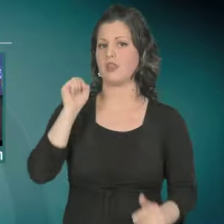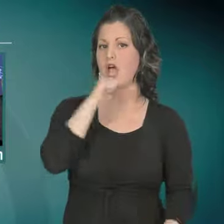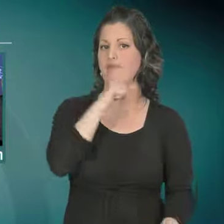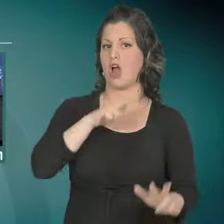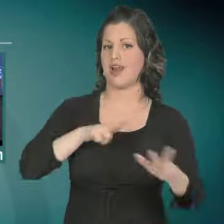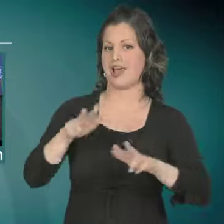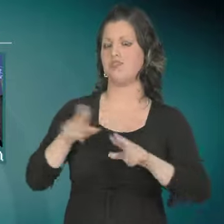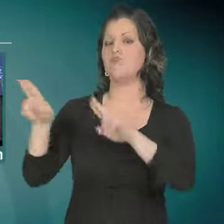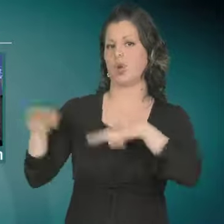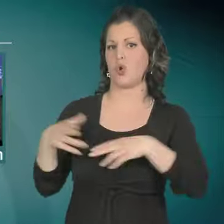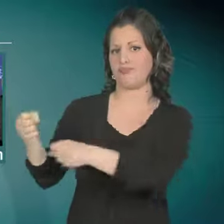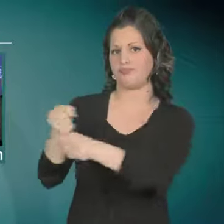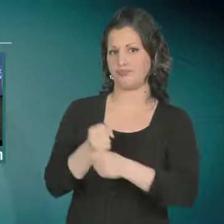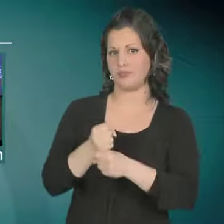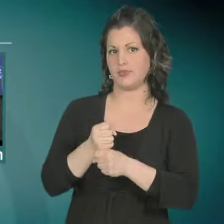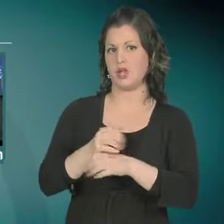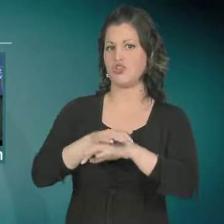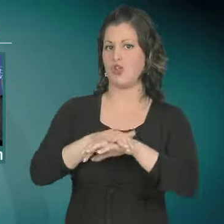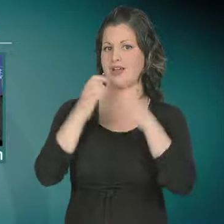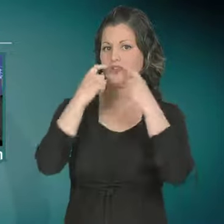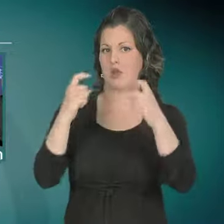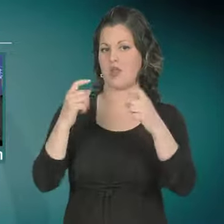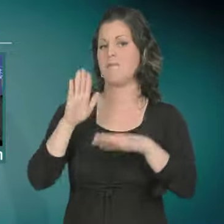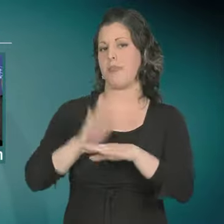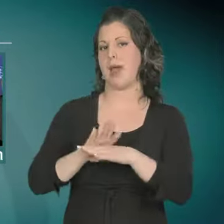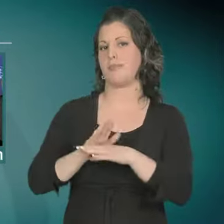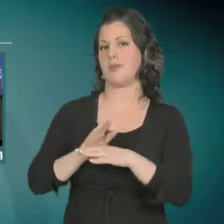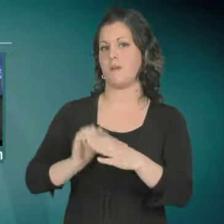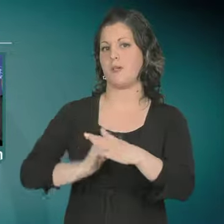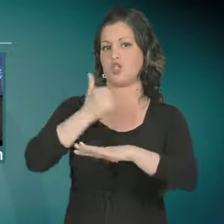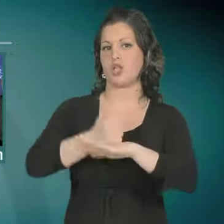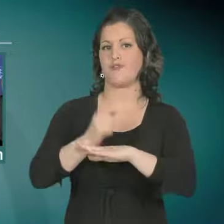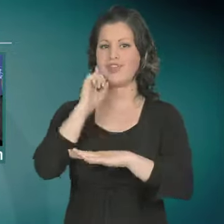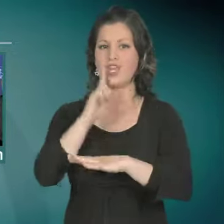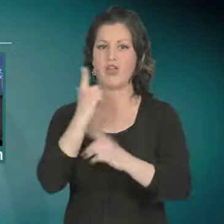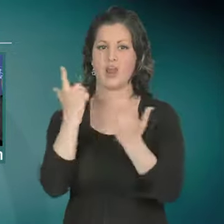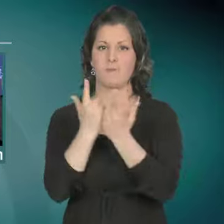dass die Regierung Jackie Chan als Botschafter für die Deaflympics in Taipei behalten möchte.